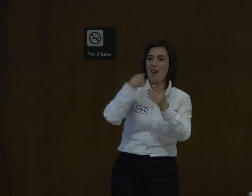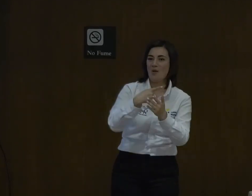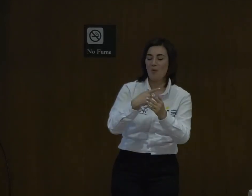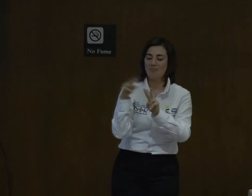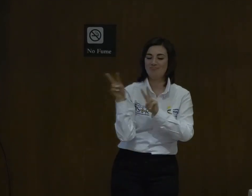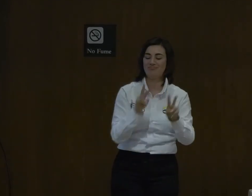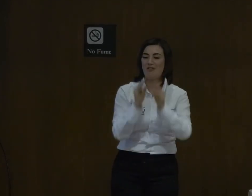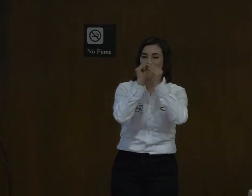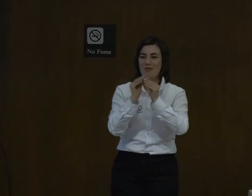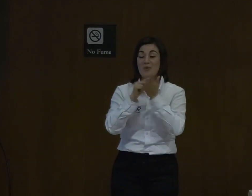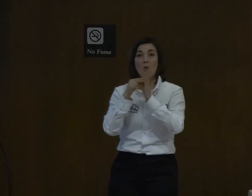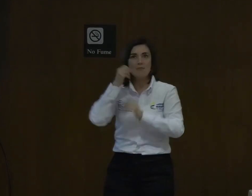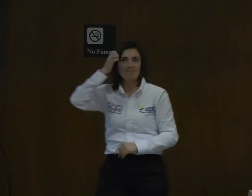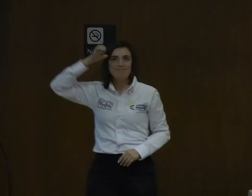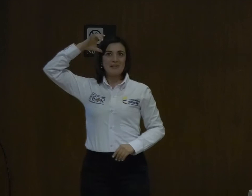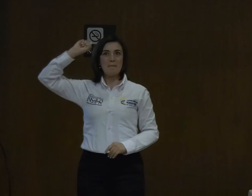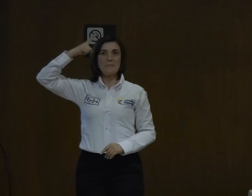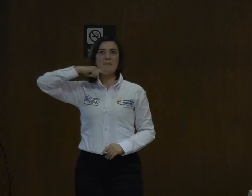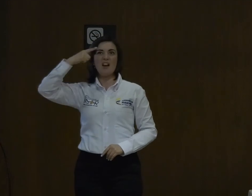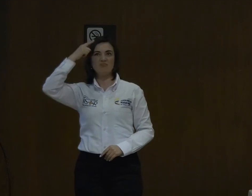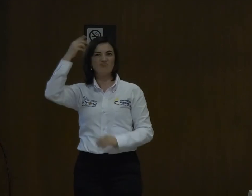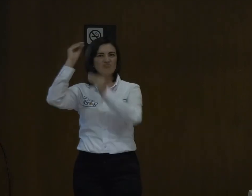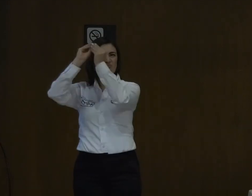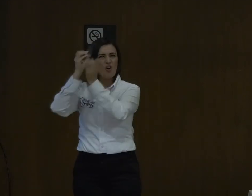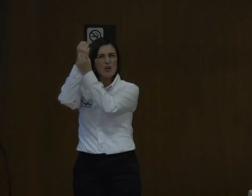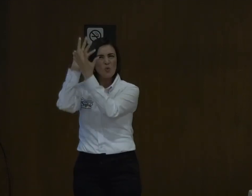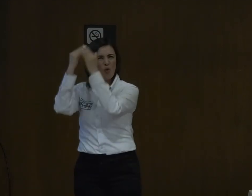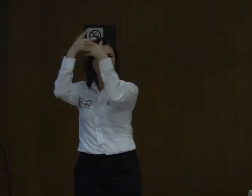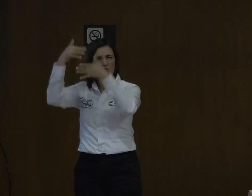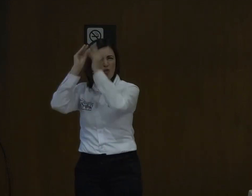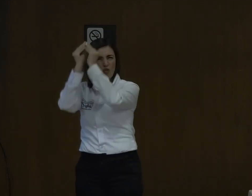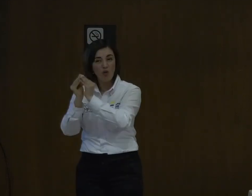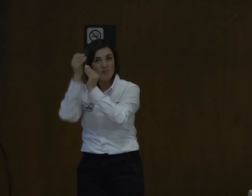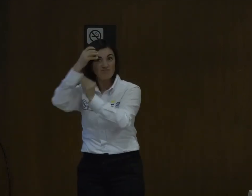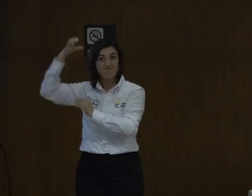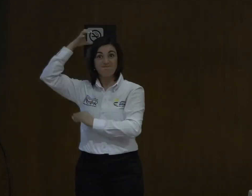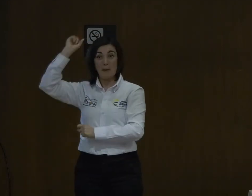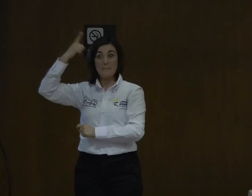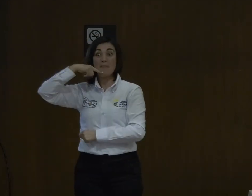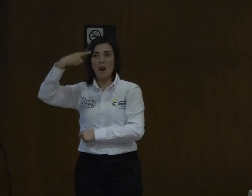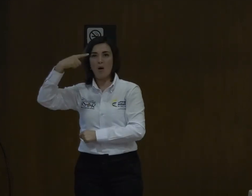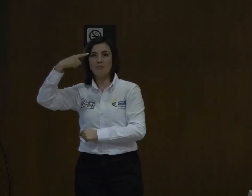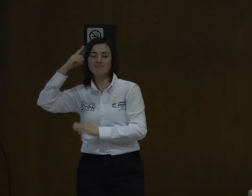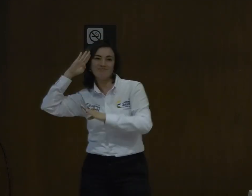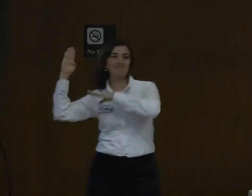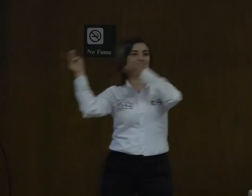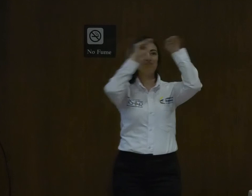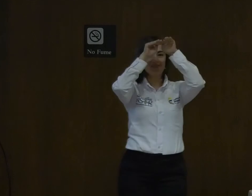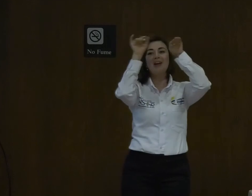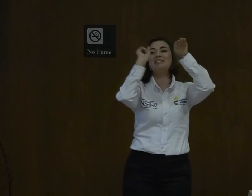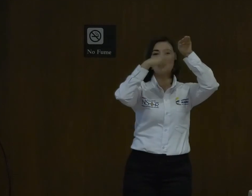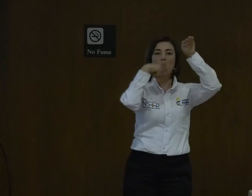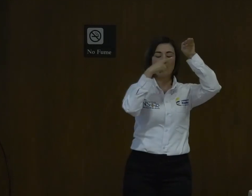segunda lengua. Cuanto más conocimiento se tiene de la estructura en la primera lengua, más atención se presta a la estructura en